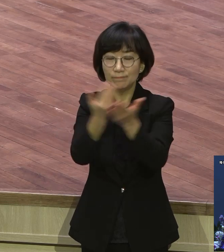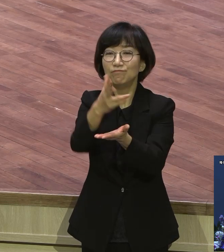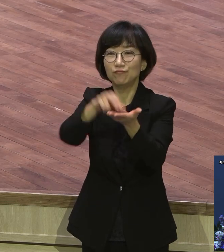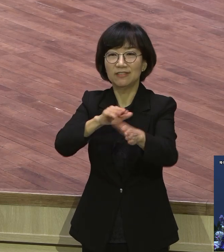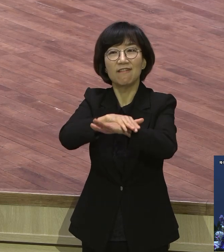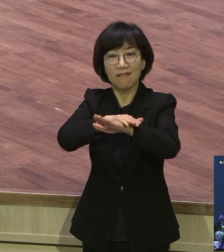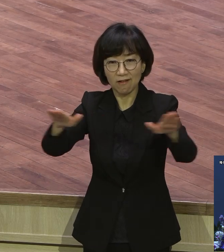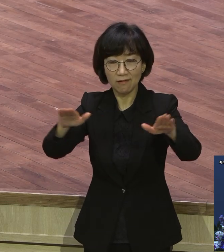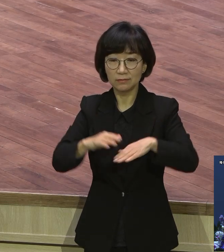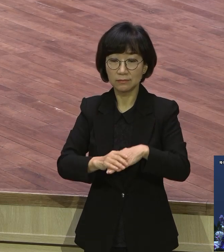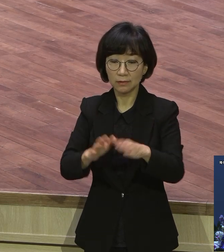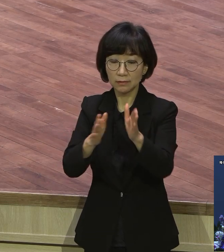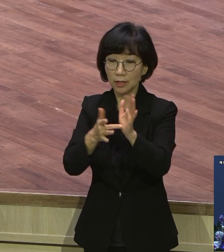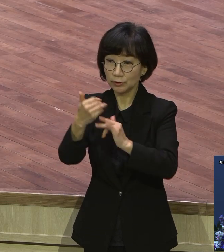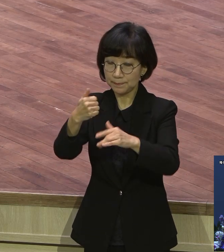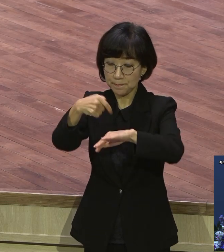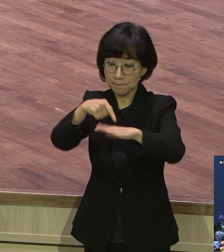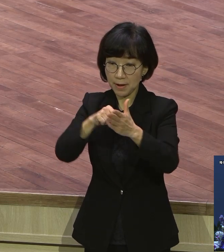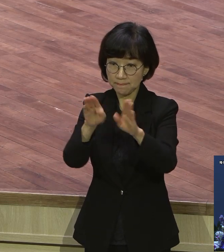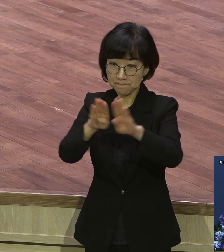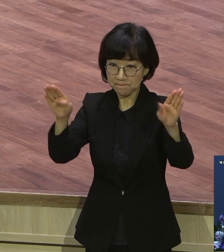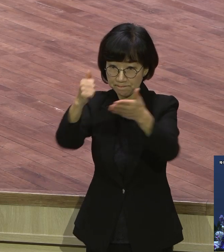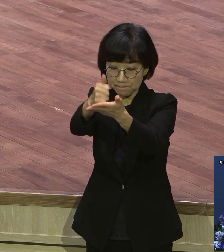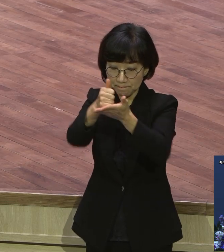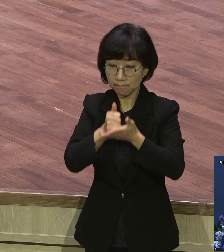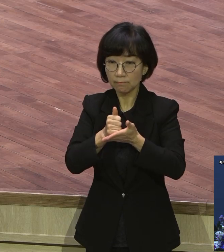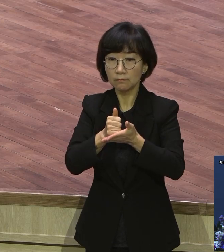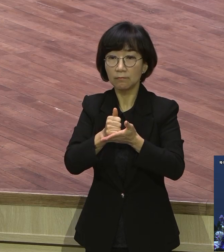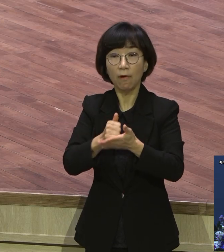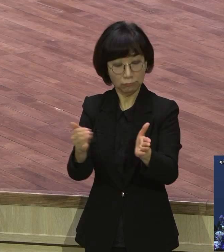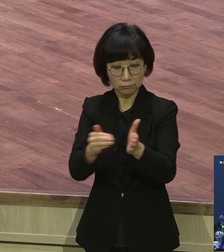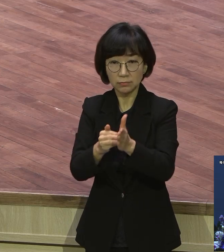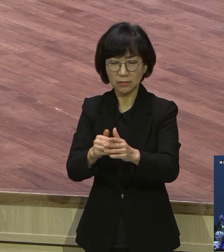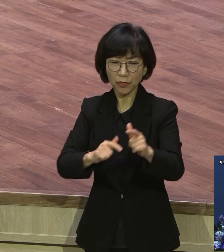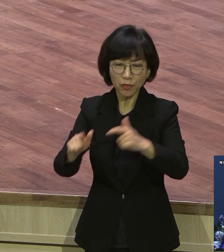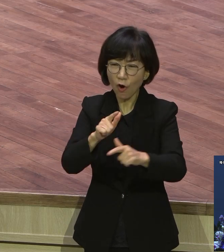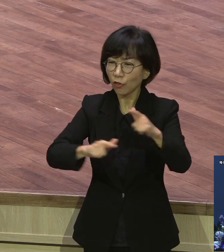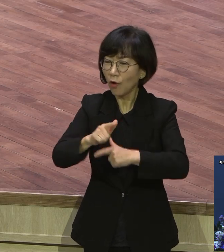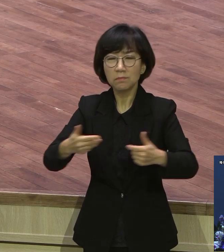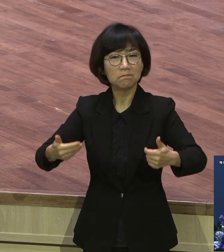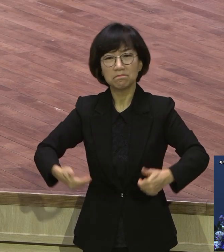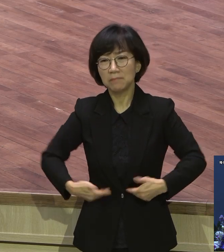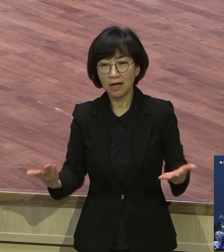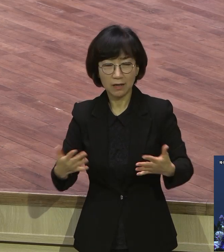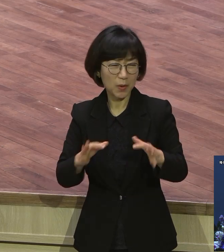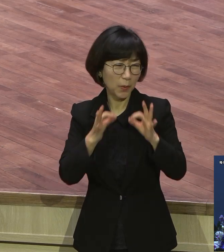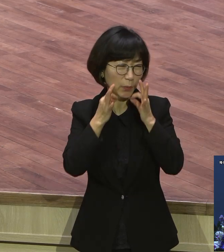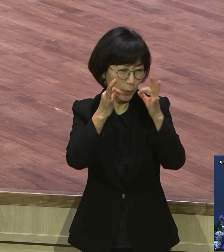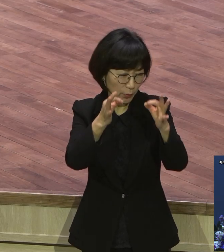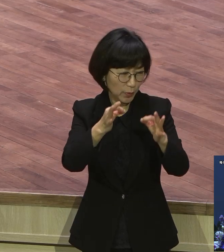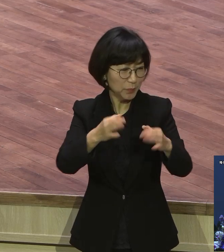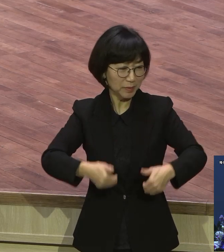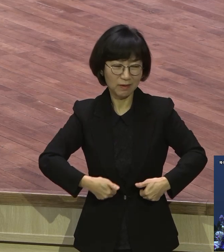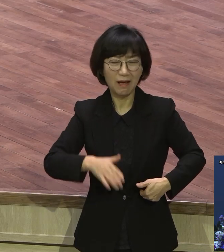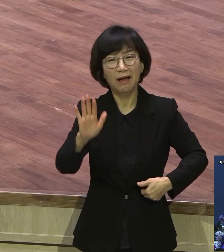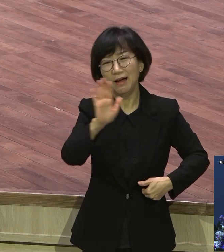예수 영접하면 구원 받는 거예요 더 이상 없어요 노력을 해라 노력도 그래도 그렇지